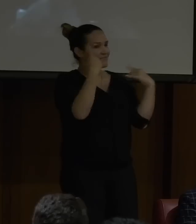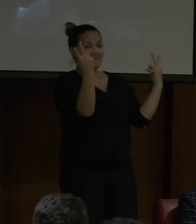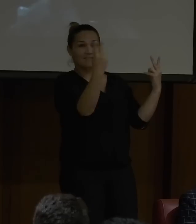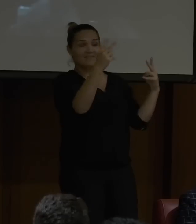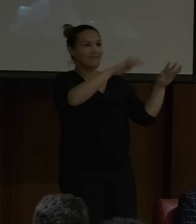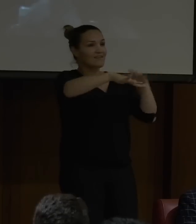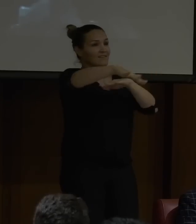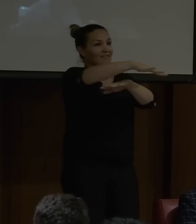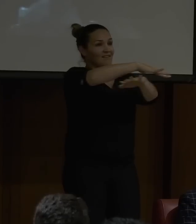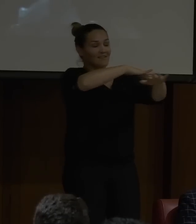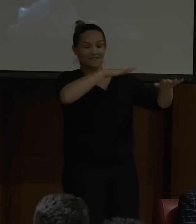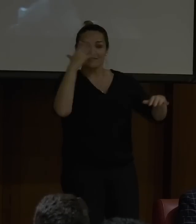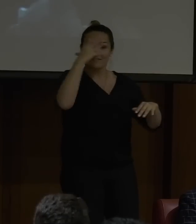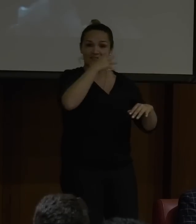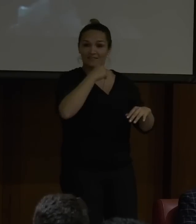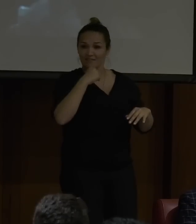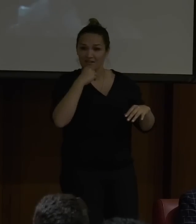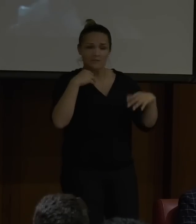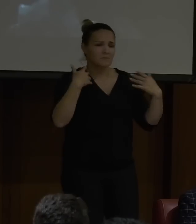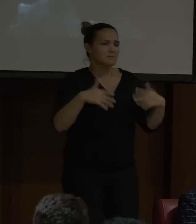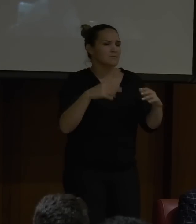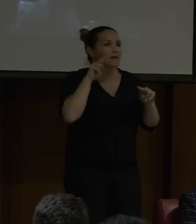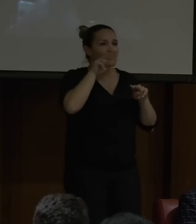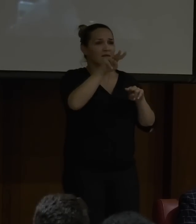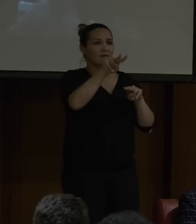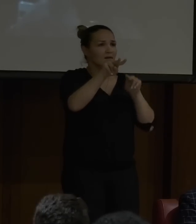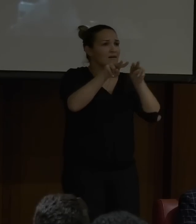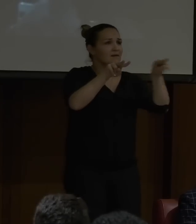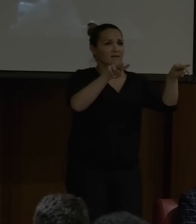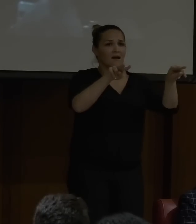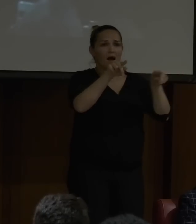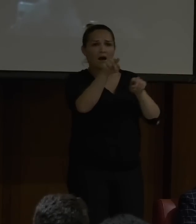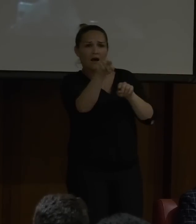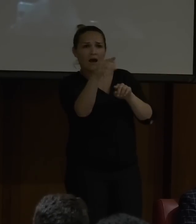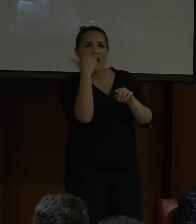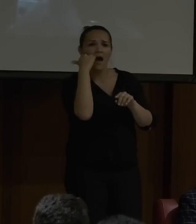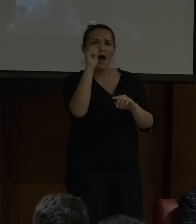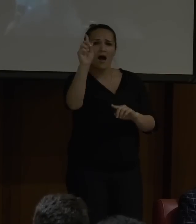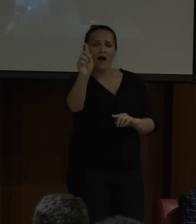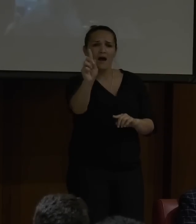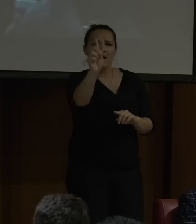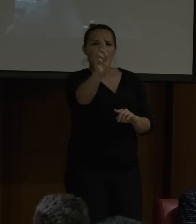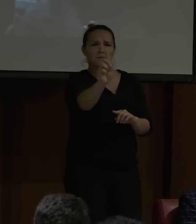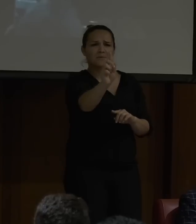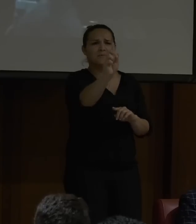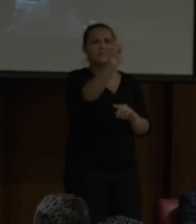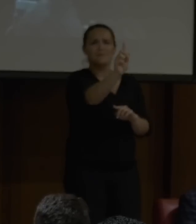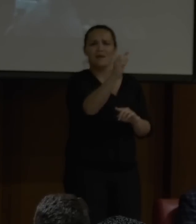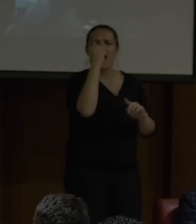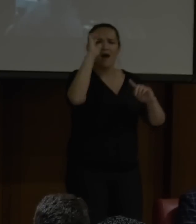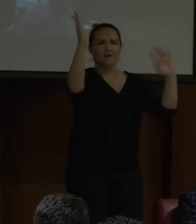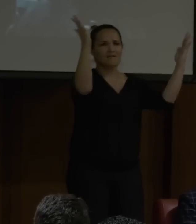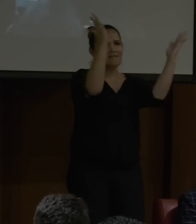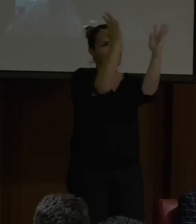más verde el palmar. Y allí se ve Margarita en el palmar,